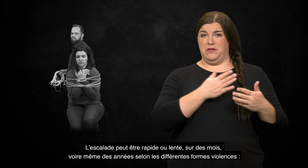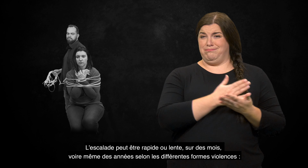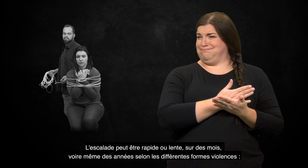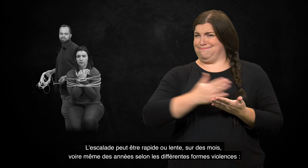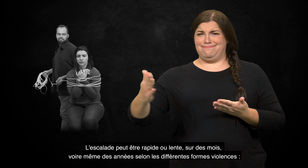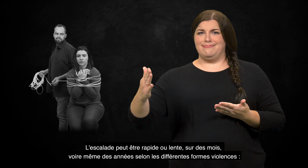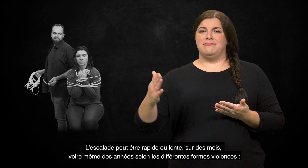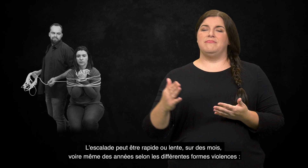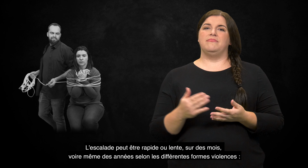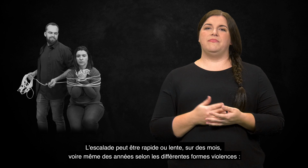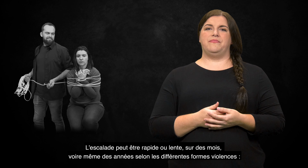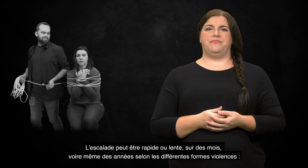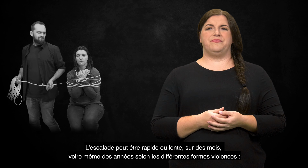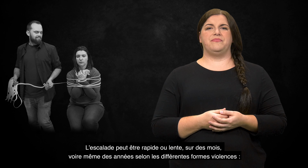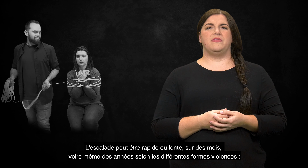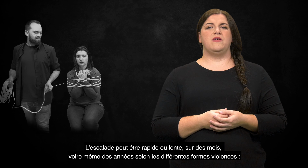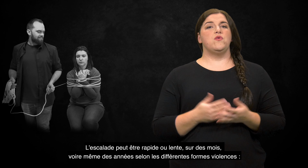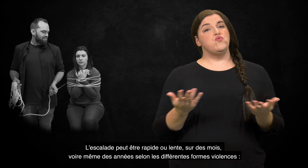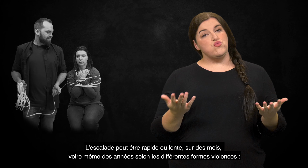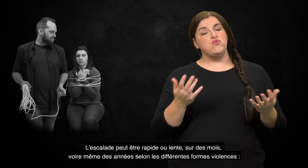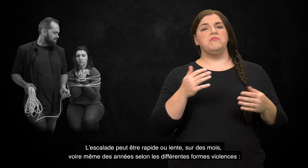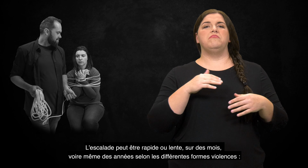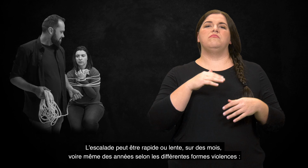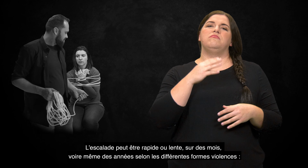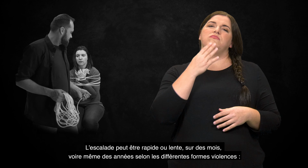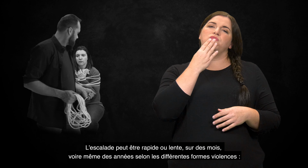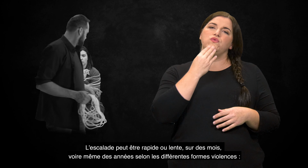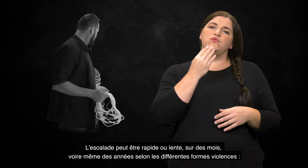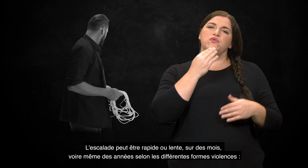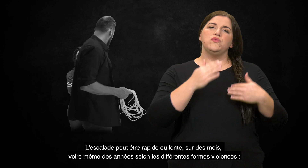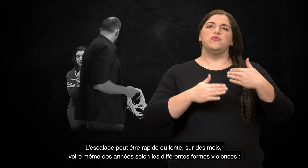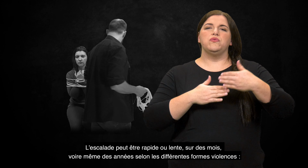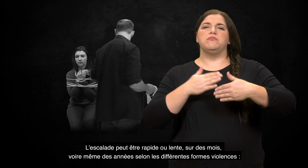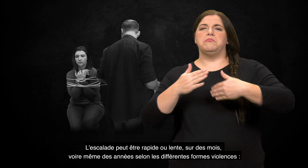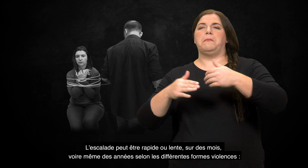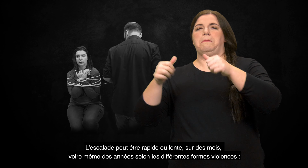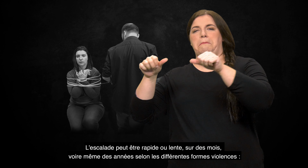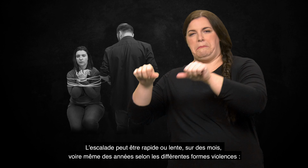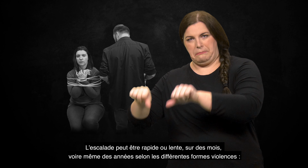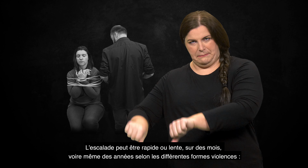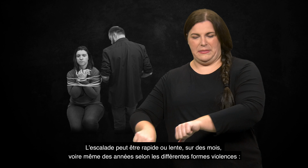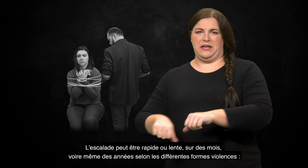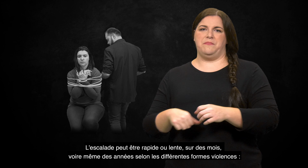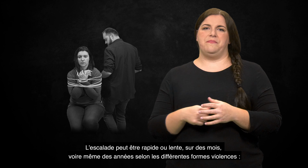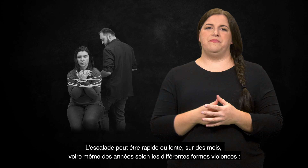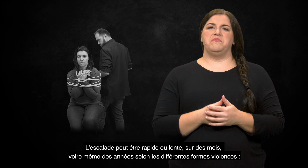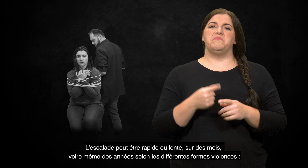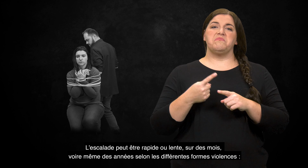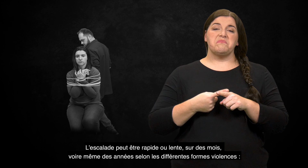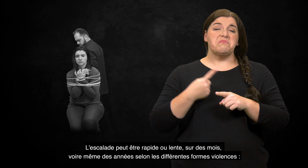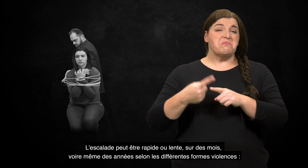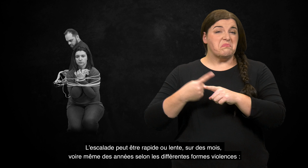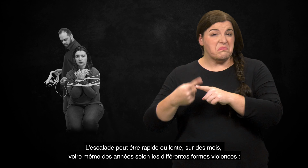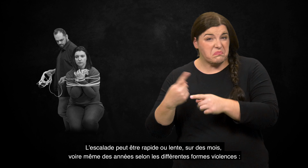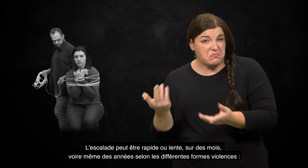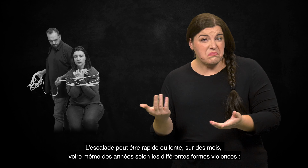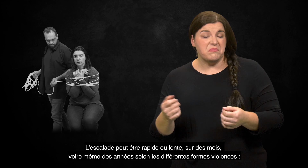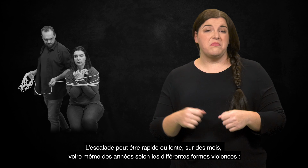L'escalade peut être rapide ou lente, sur des mois, voire même des années, selon les différentes formes de violences.